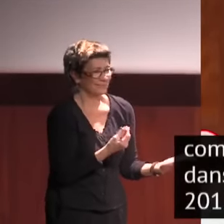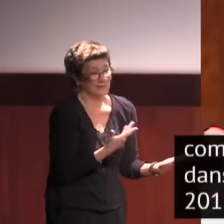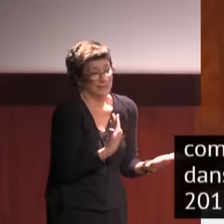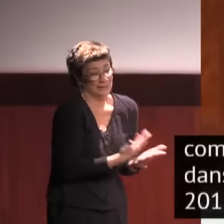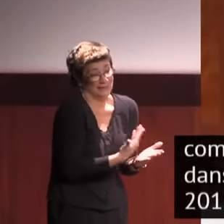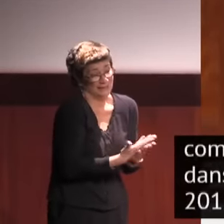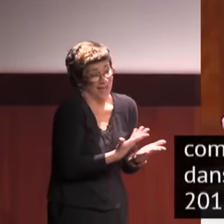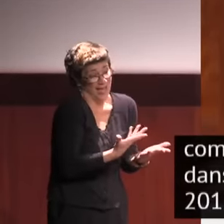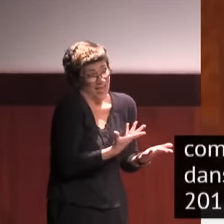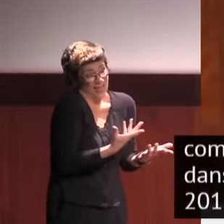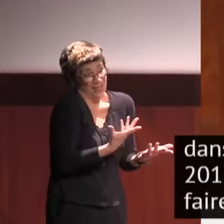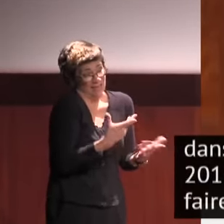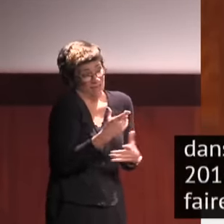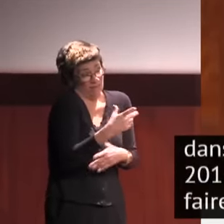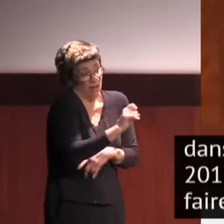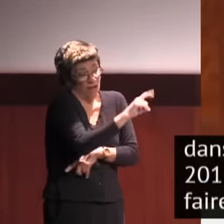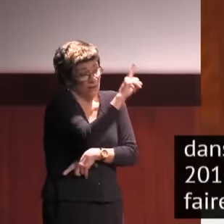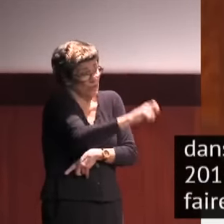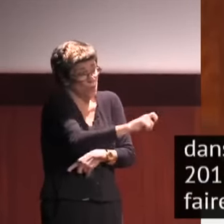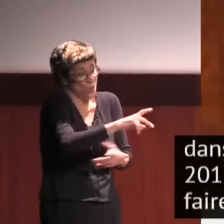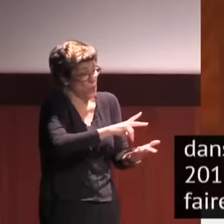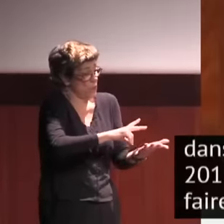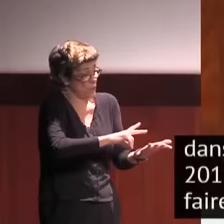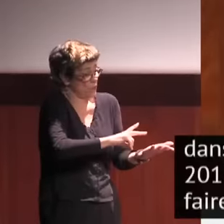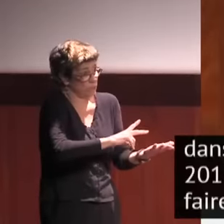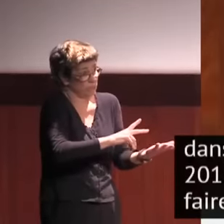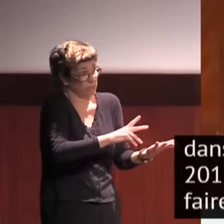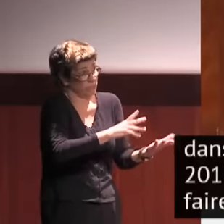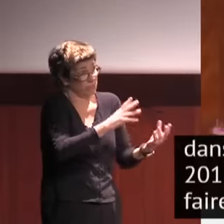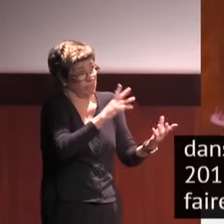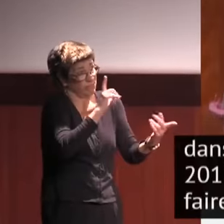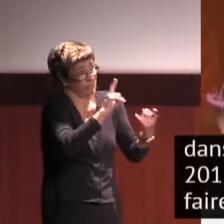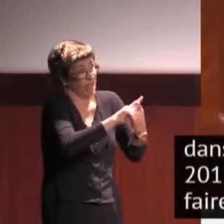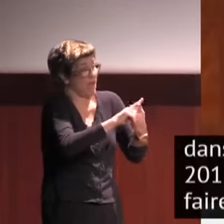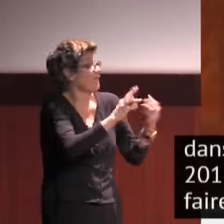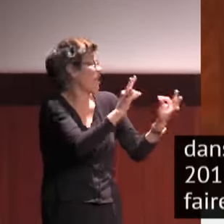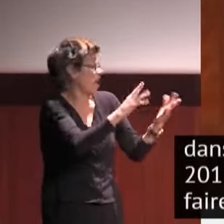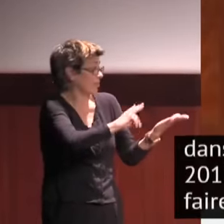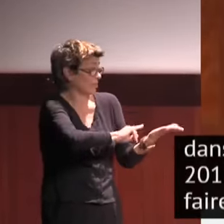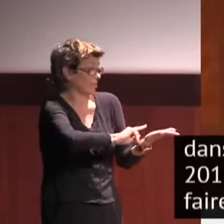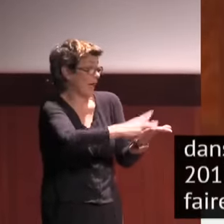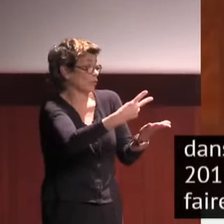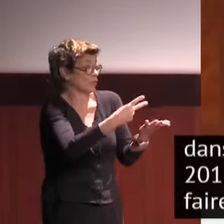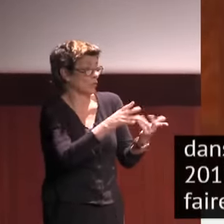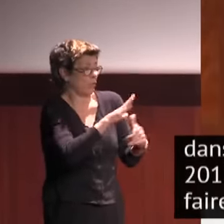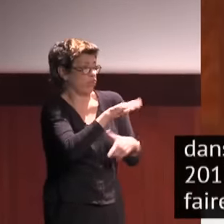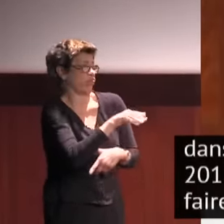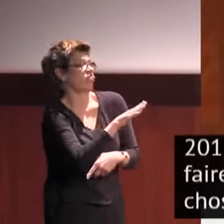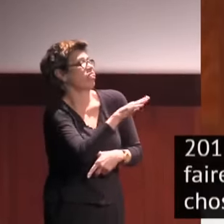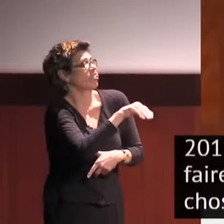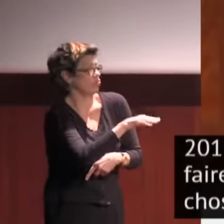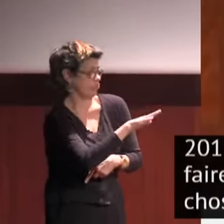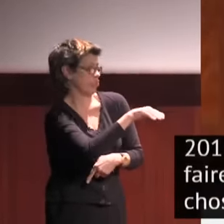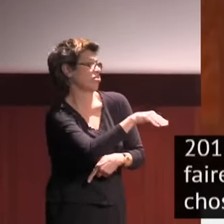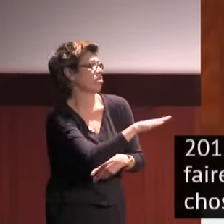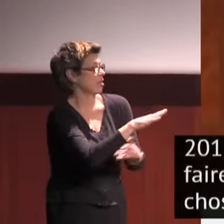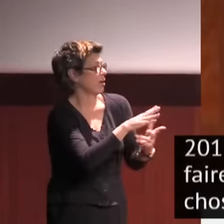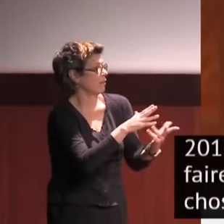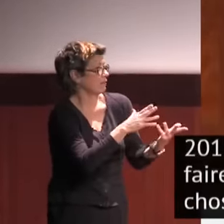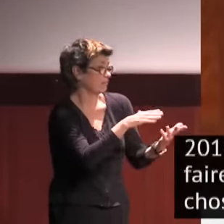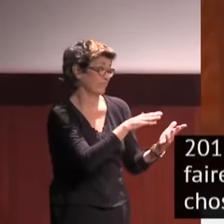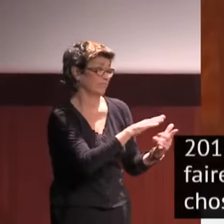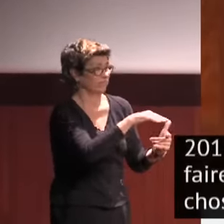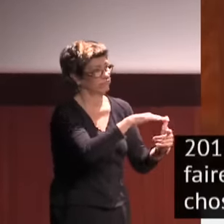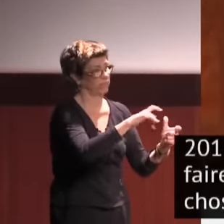traduction, de toute façon, qui est une chose qui est toujours fluctuante et mouvante. Et voilà. Et